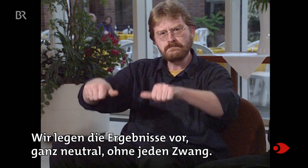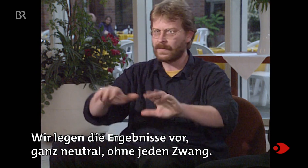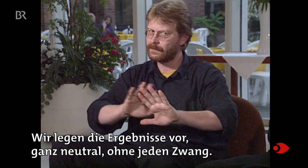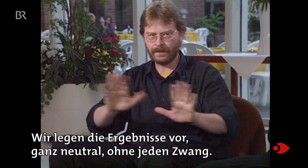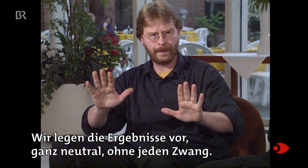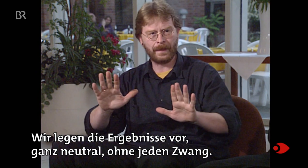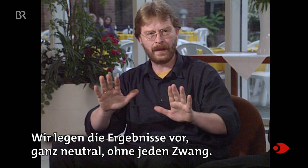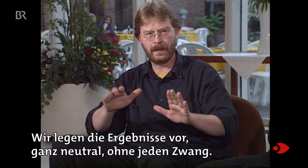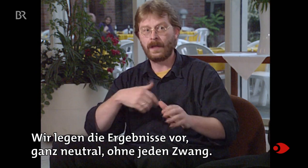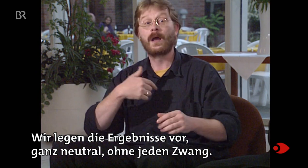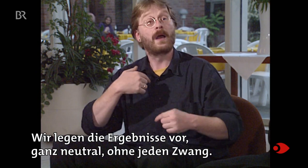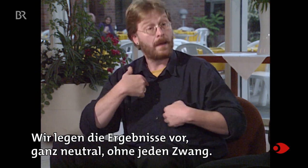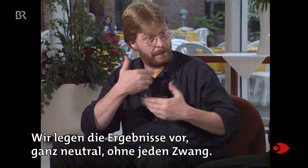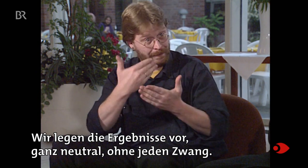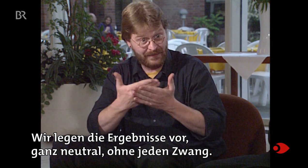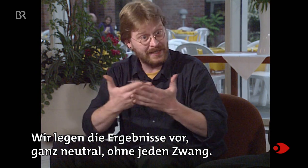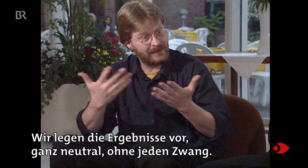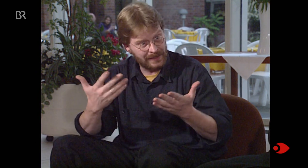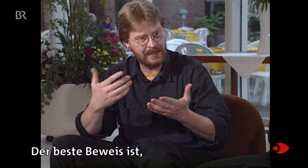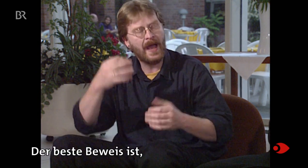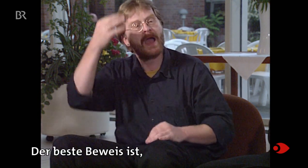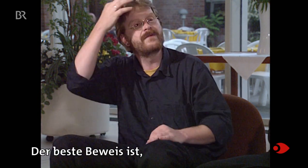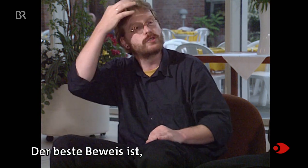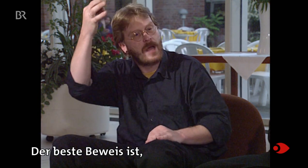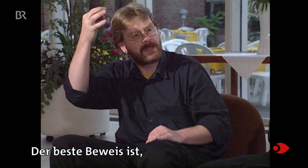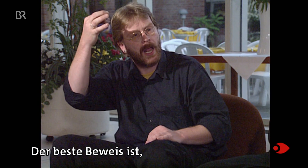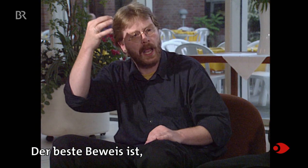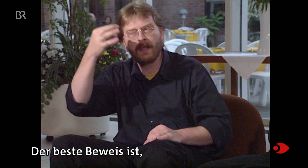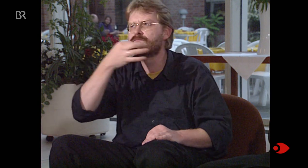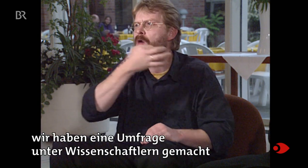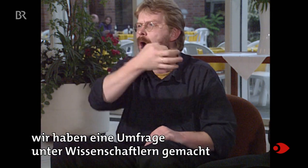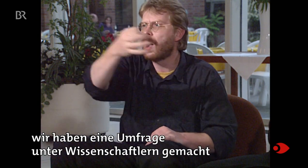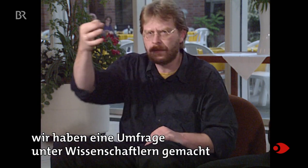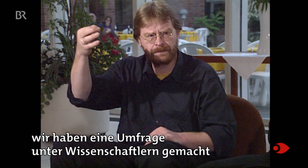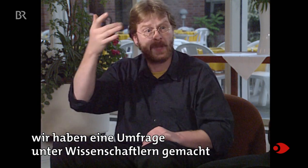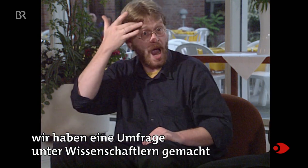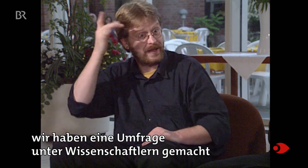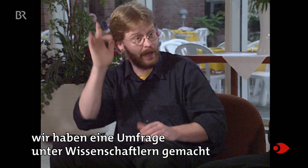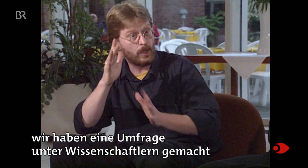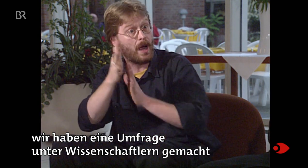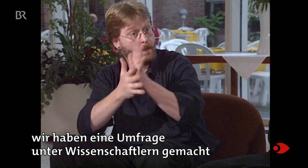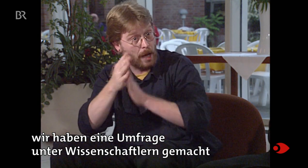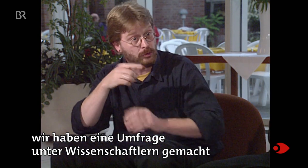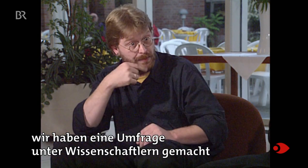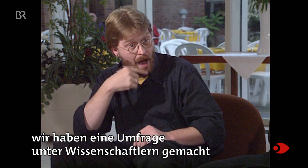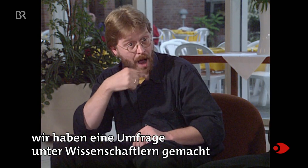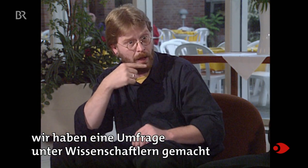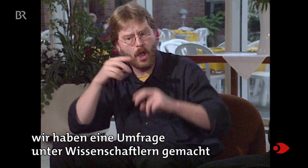die Ergebnisse vor, ganz neutral, ohne jeden Zwang. Der beste Beweis ist, wir haben eine Umfrage unter Wissenschaftlern